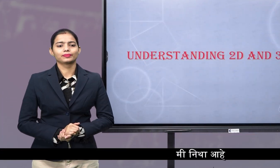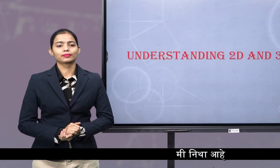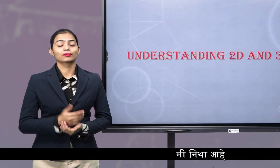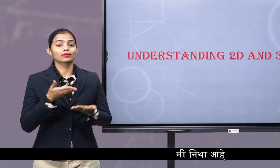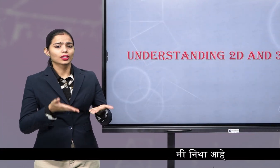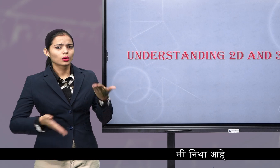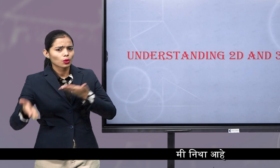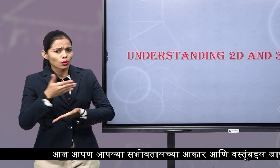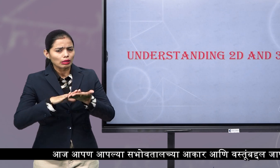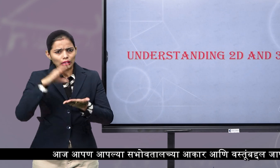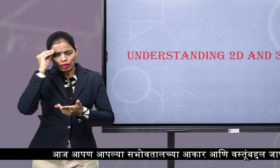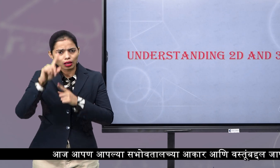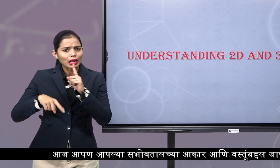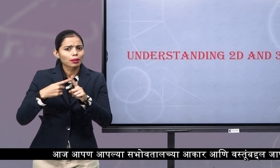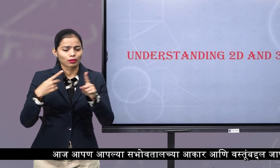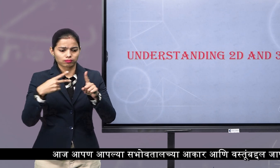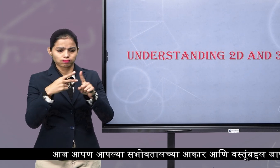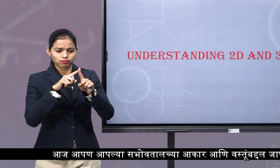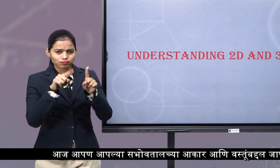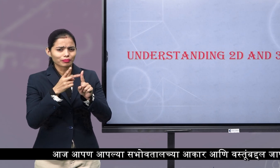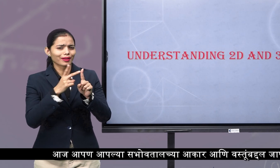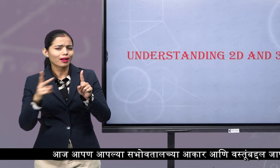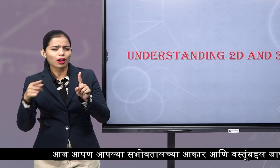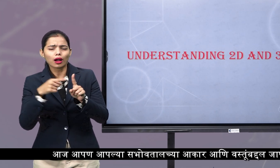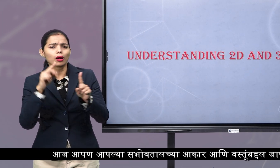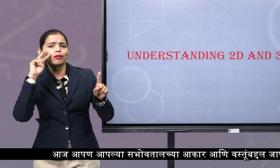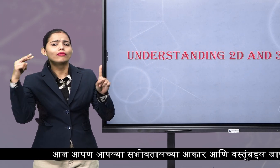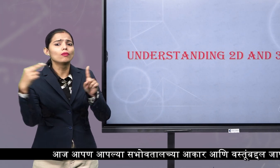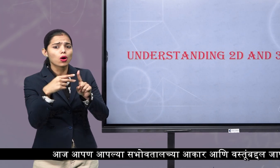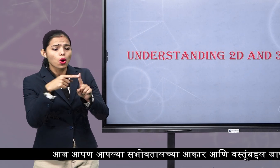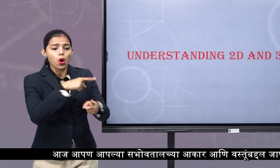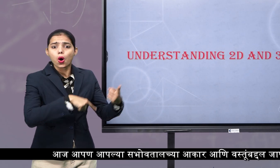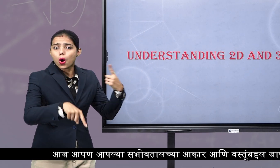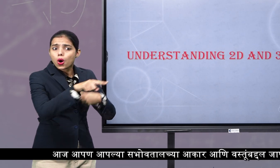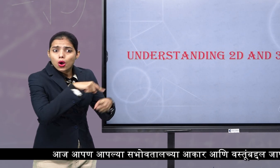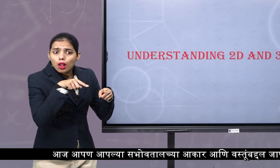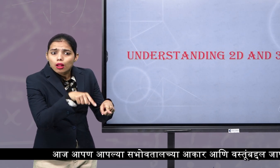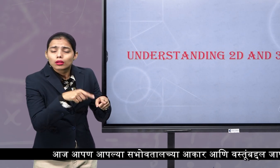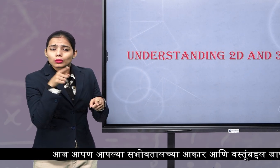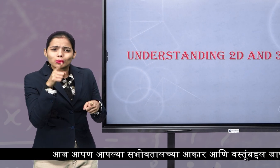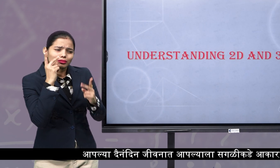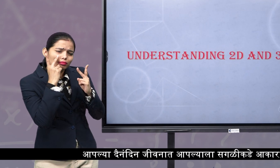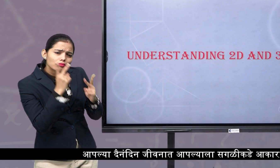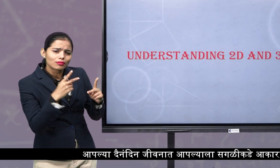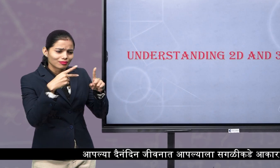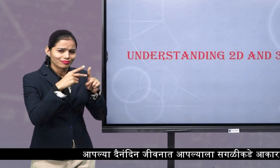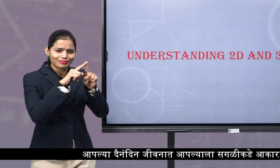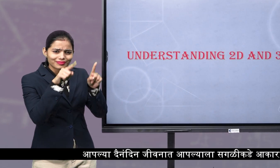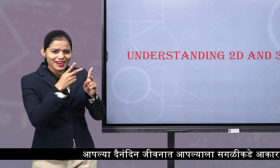मी नीता आहे. आज आपण आपल्या सभोवतालच्या आकार आणि वस्तूंबद्दल जाणून घेणार आहोत. आपल्या दैनंदिन